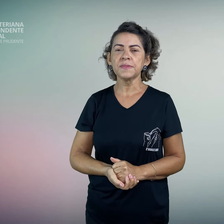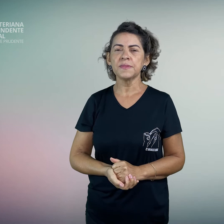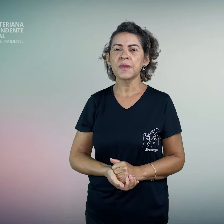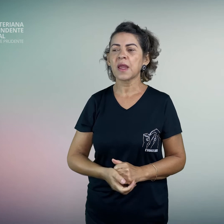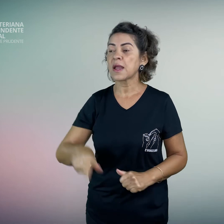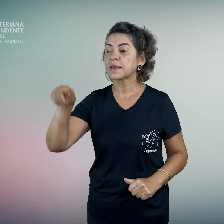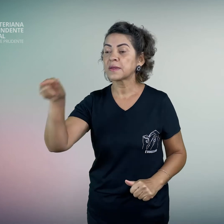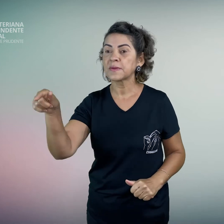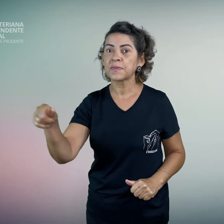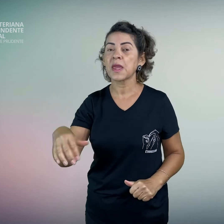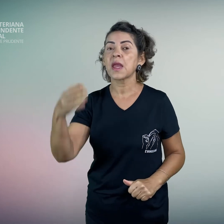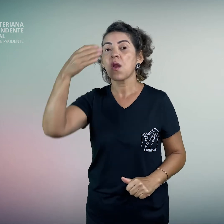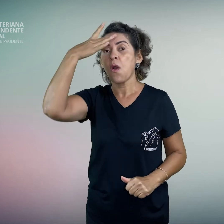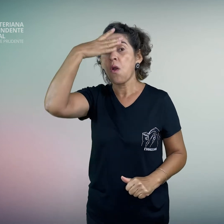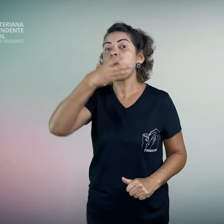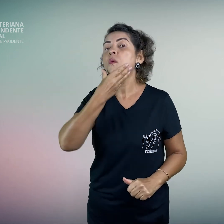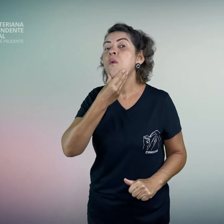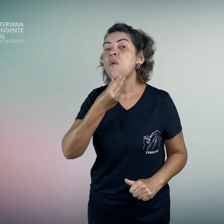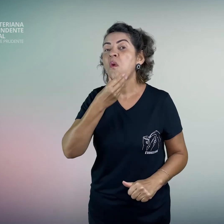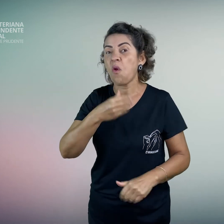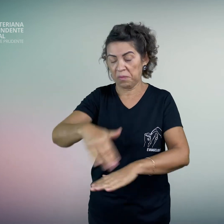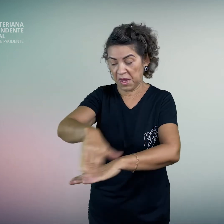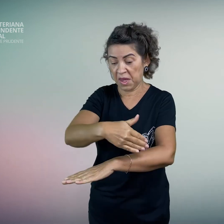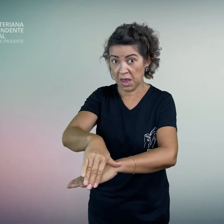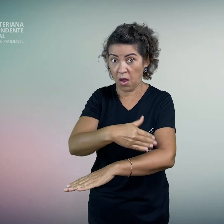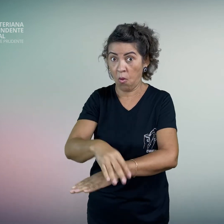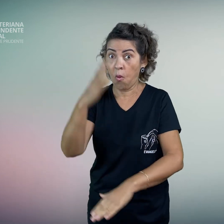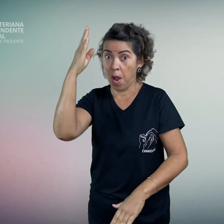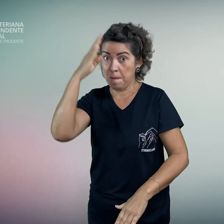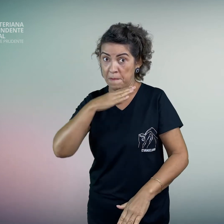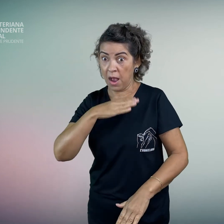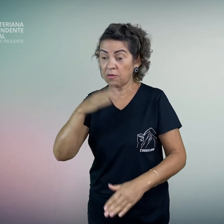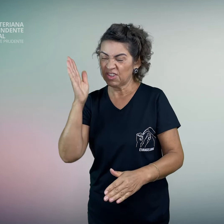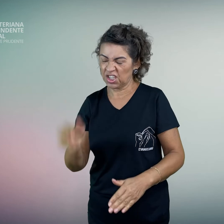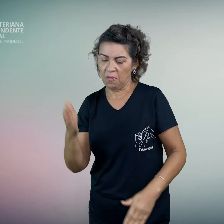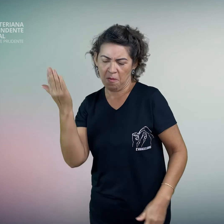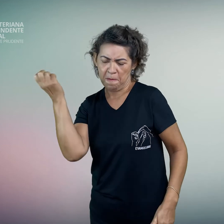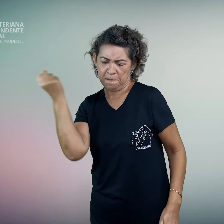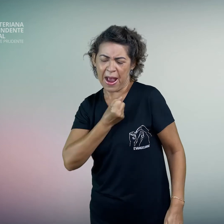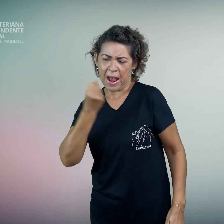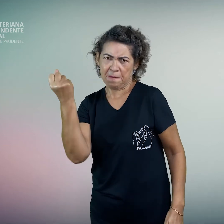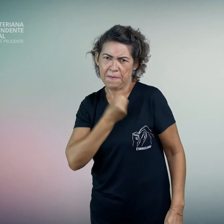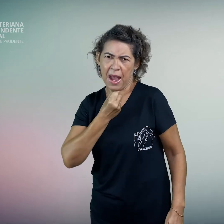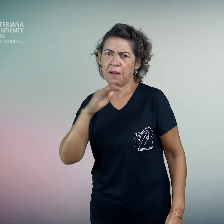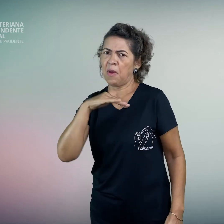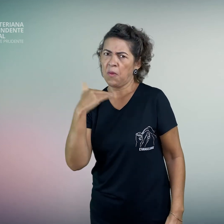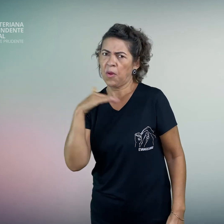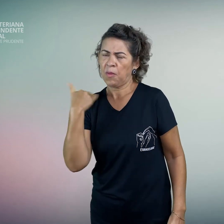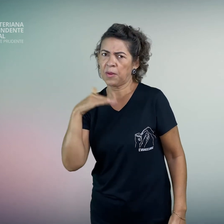Estes marginalizados e possivelmente criminosos passaram a seguir Jefté, não